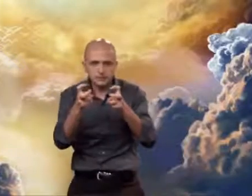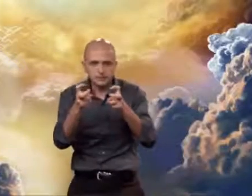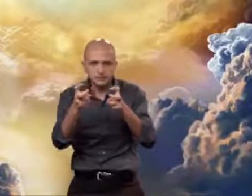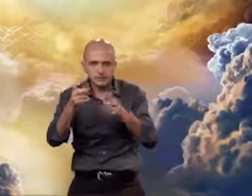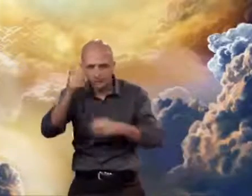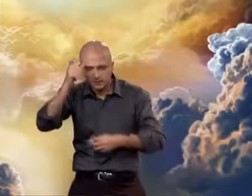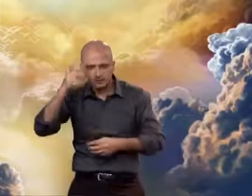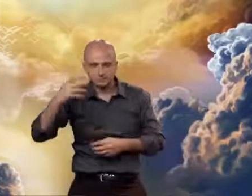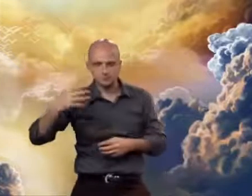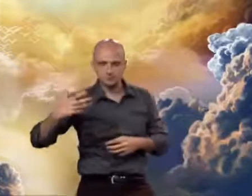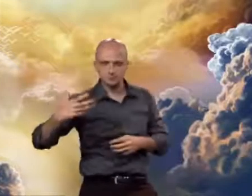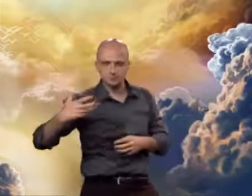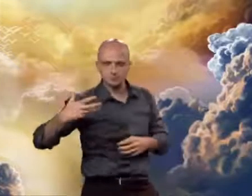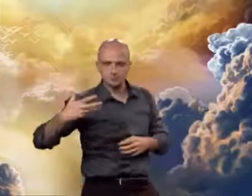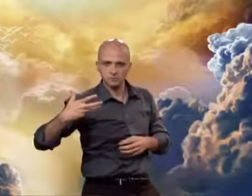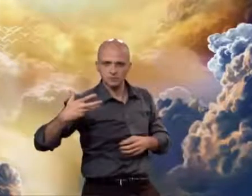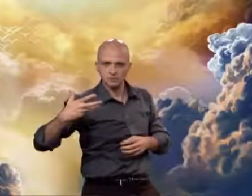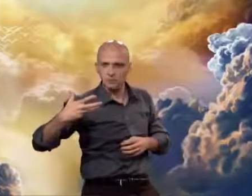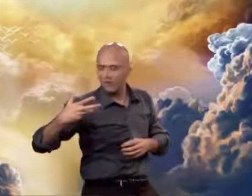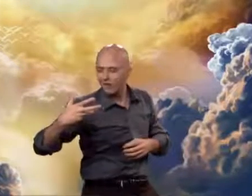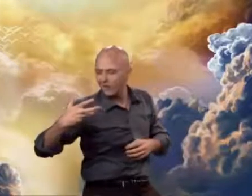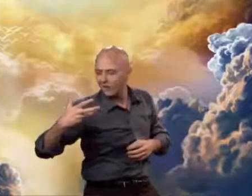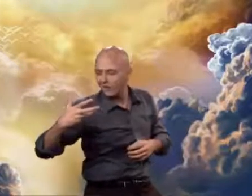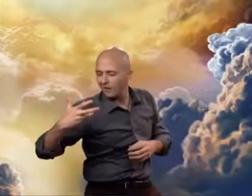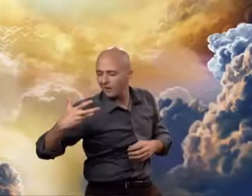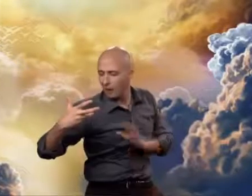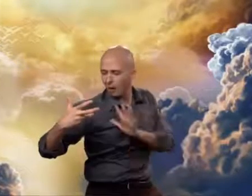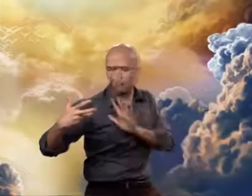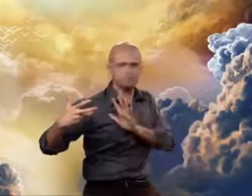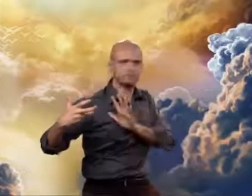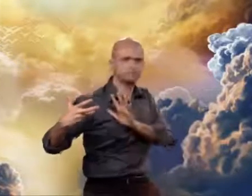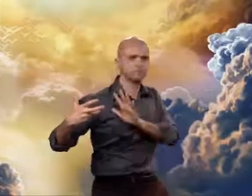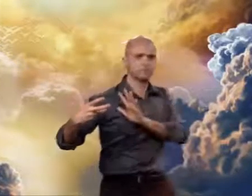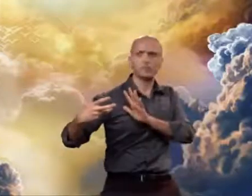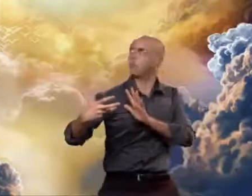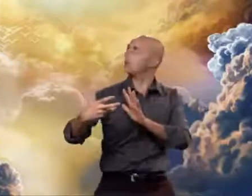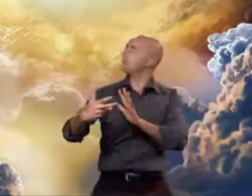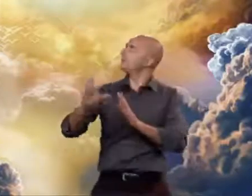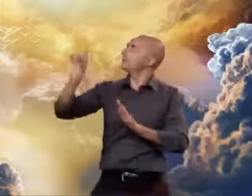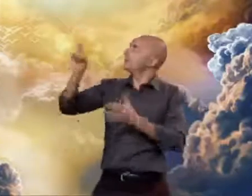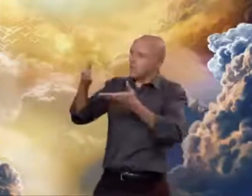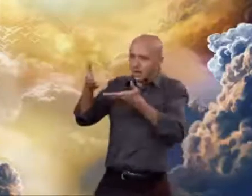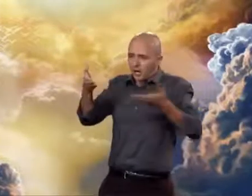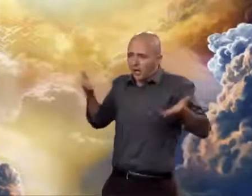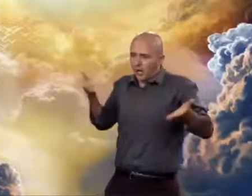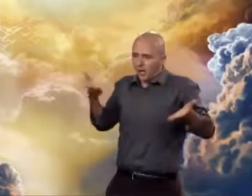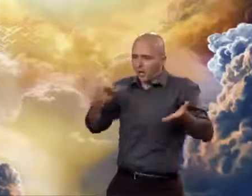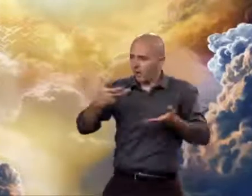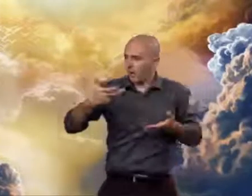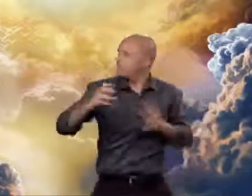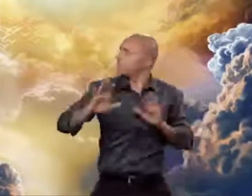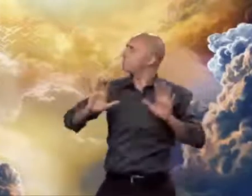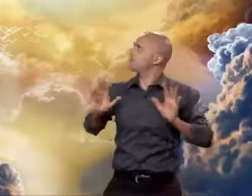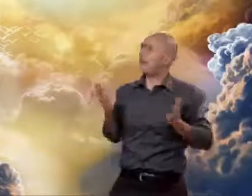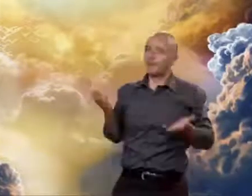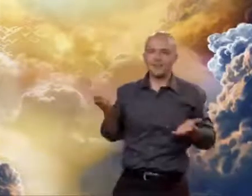Entretanto, multidões fecham os olhos à luz e Satanás constrói suas armadilhas em volta dessas pessoas.